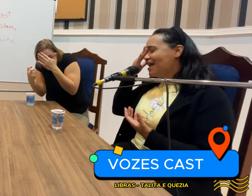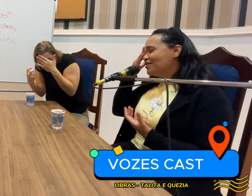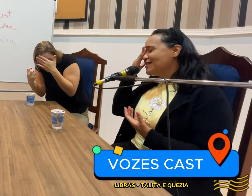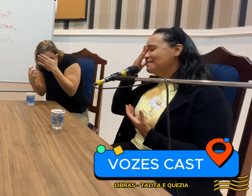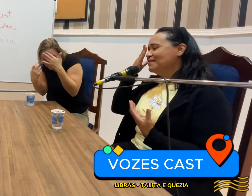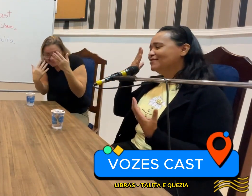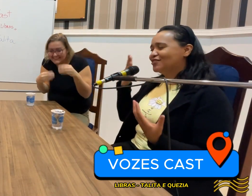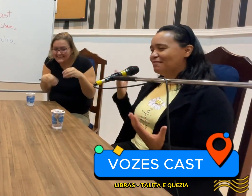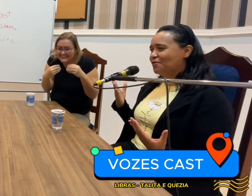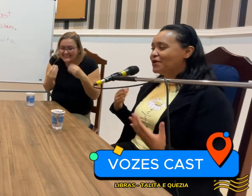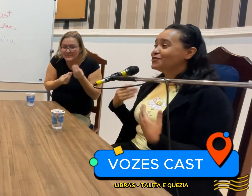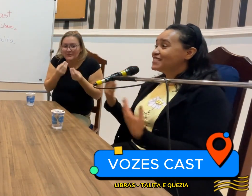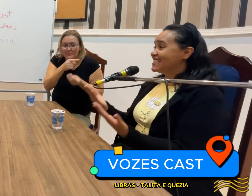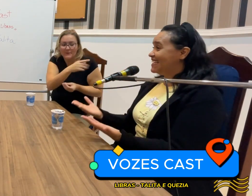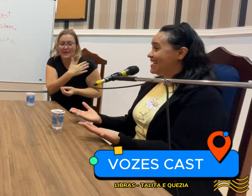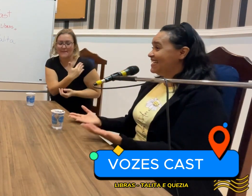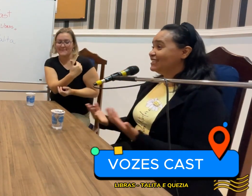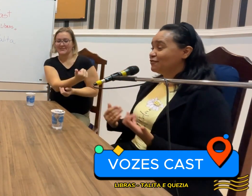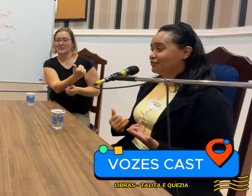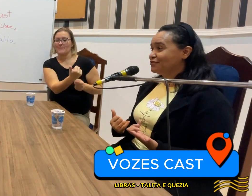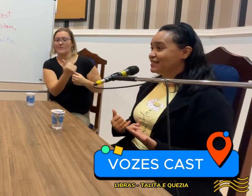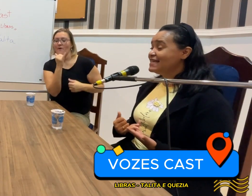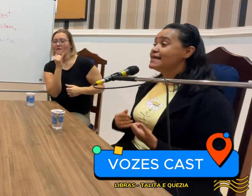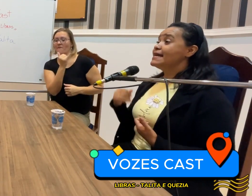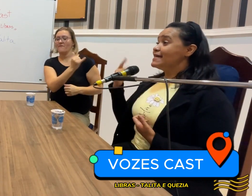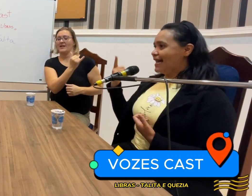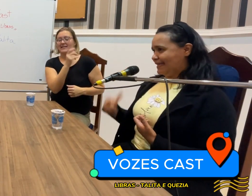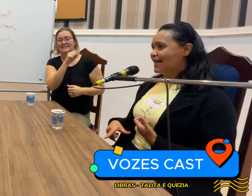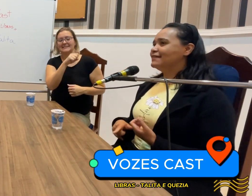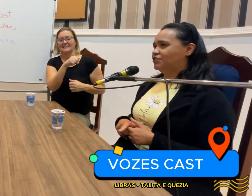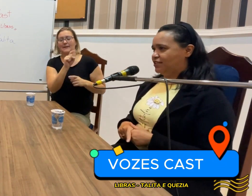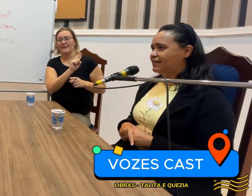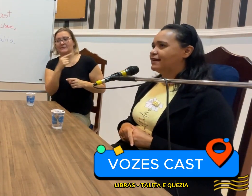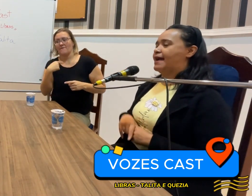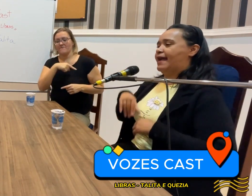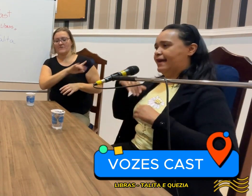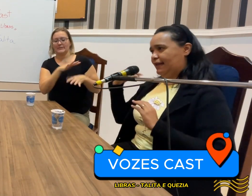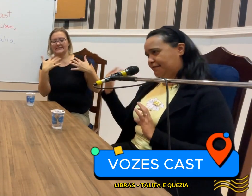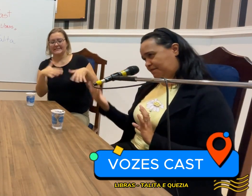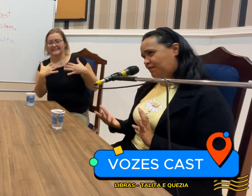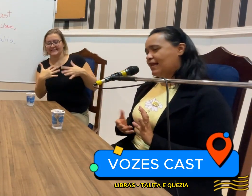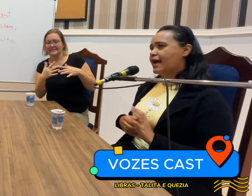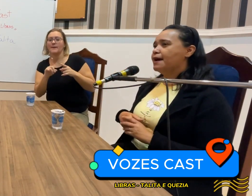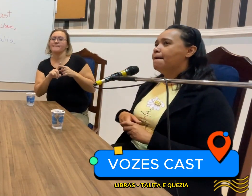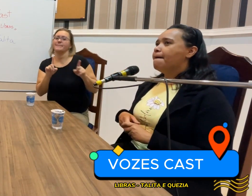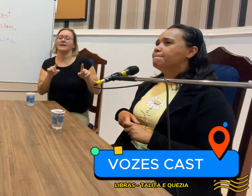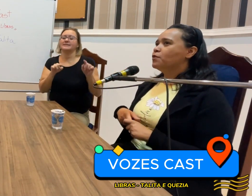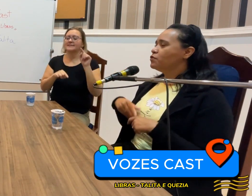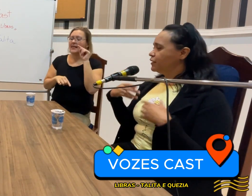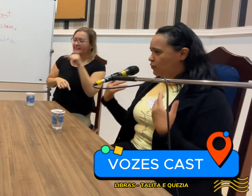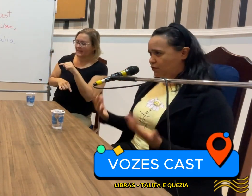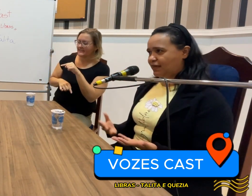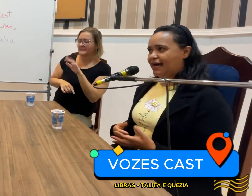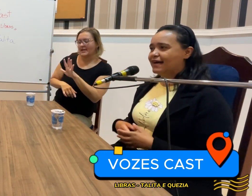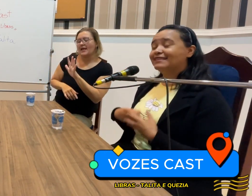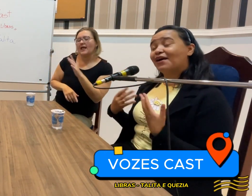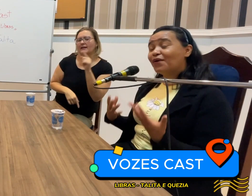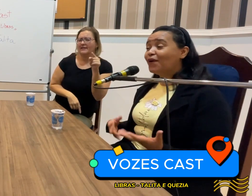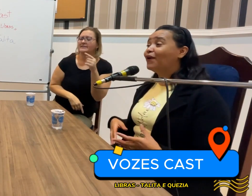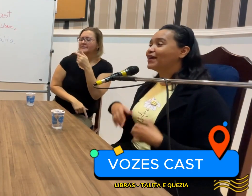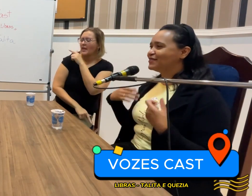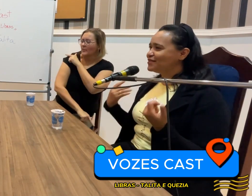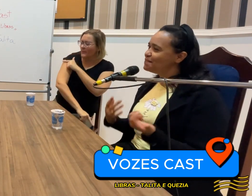jeito. Falei, meu Deus, minha irmã me chamou. Eu disse que ia, não fui. E naquele dia, ela, né, muito